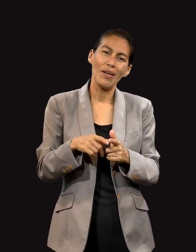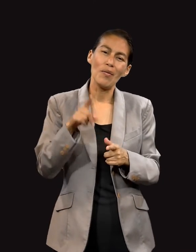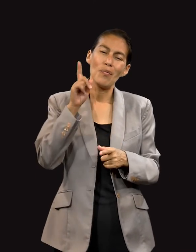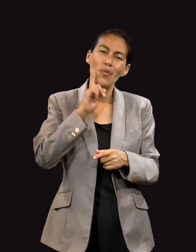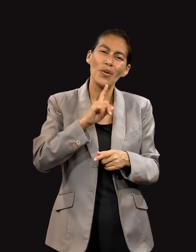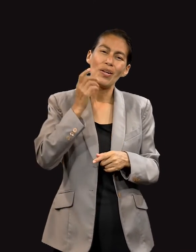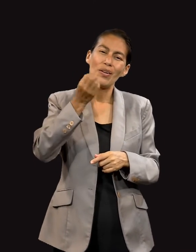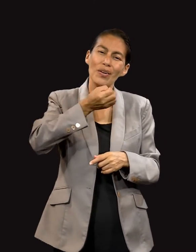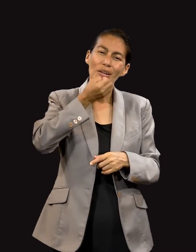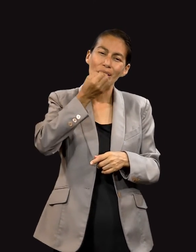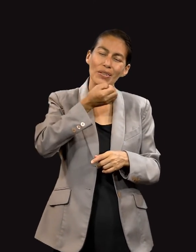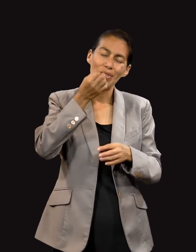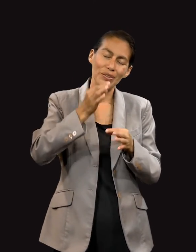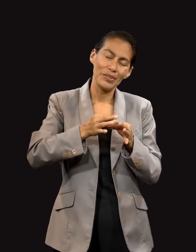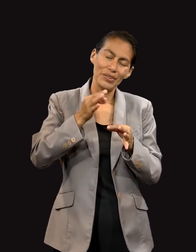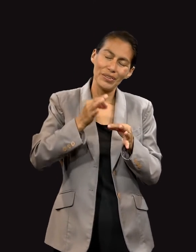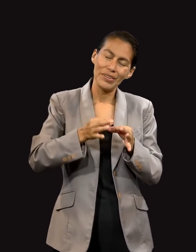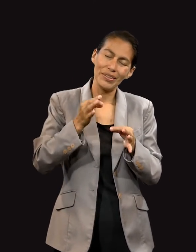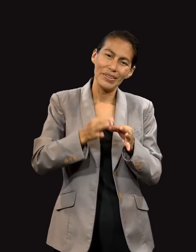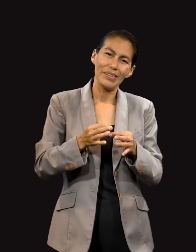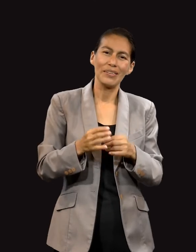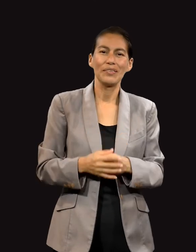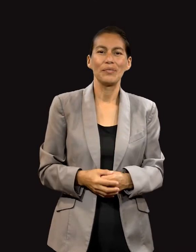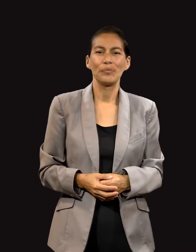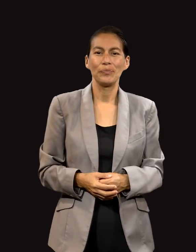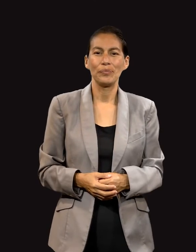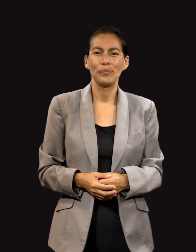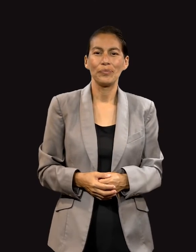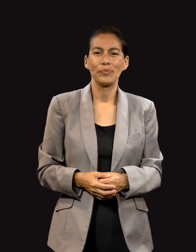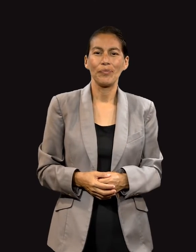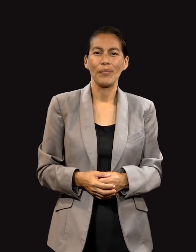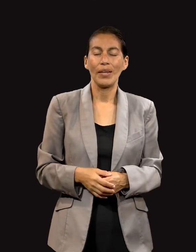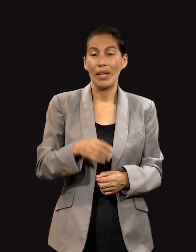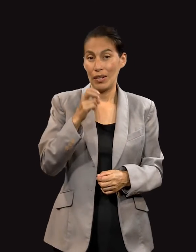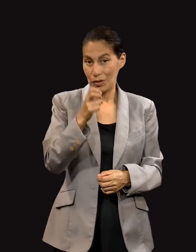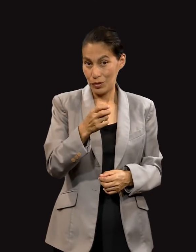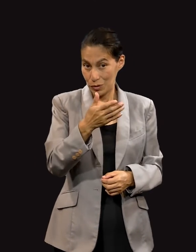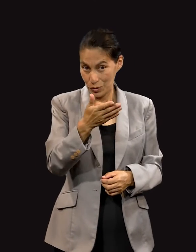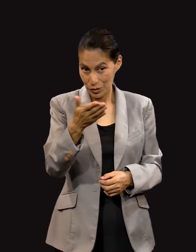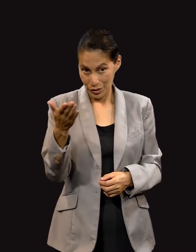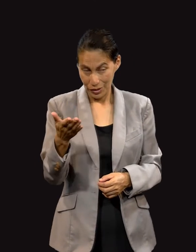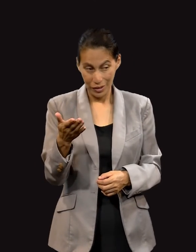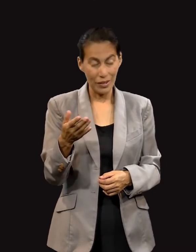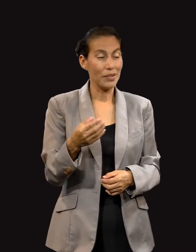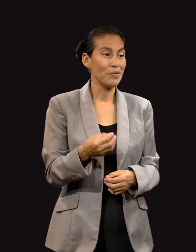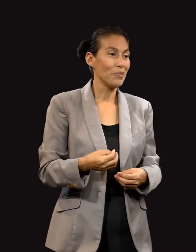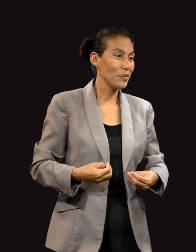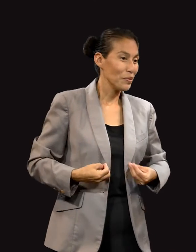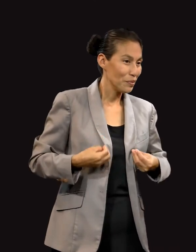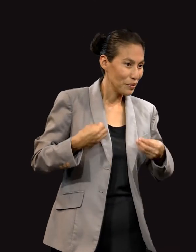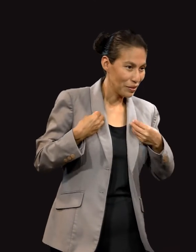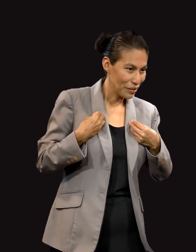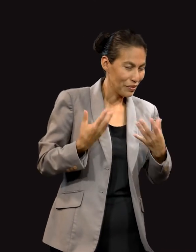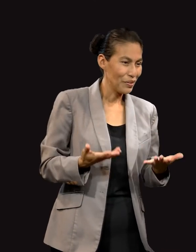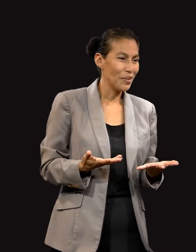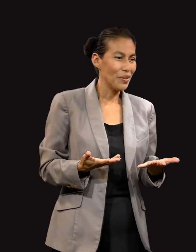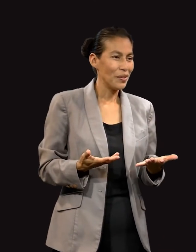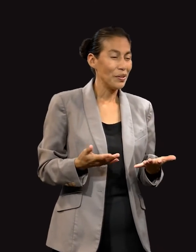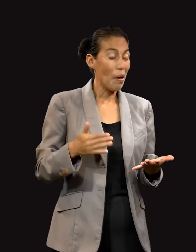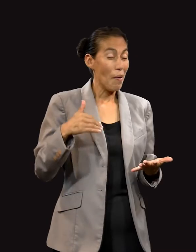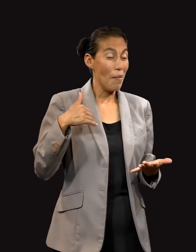pasando en pantalla para que todos nos unamos en oración. De esa manera, pues, ustedes han vivido